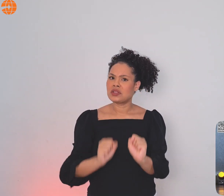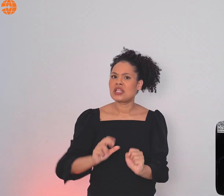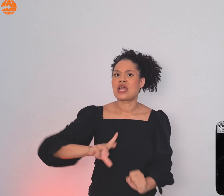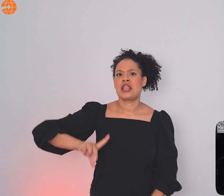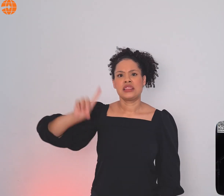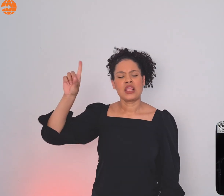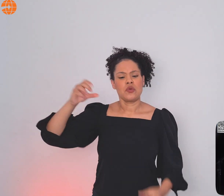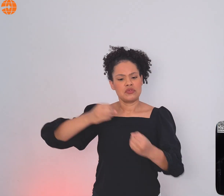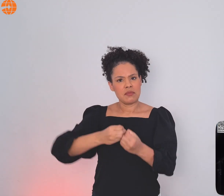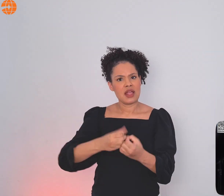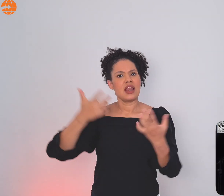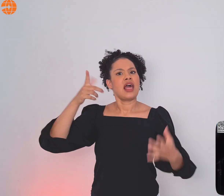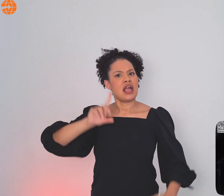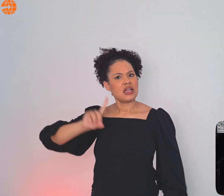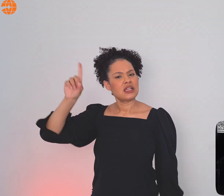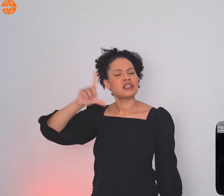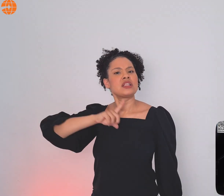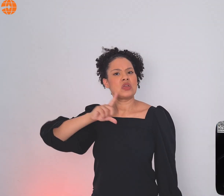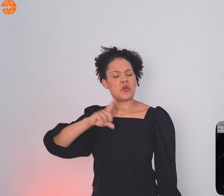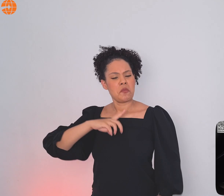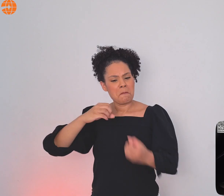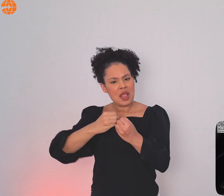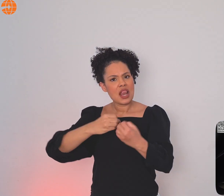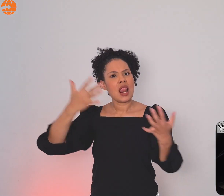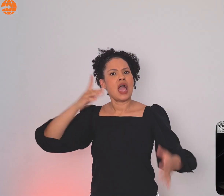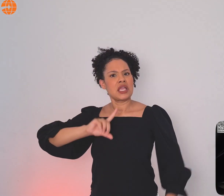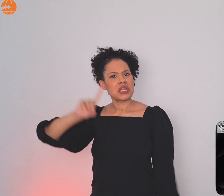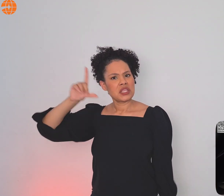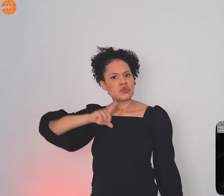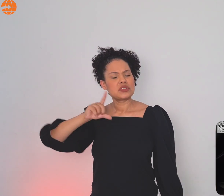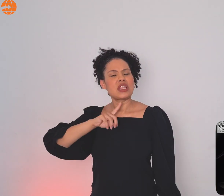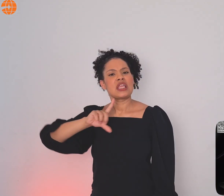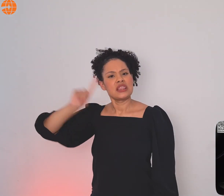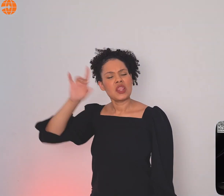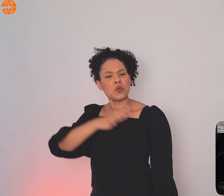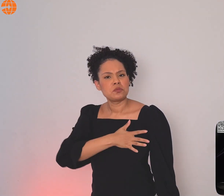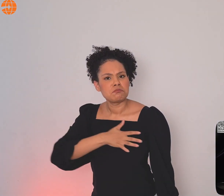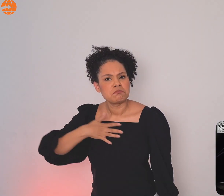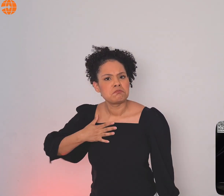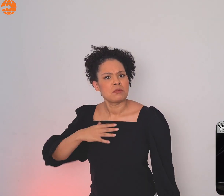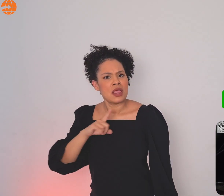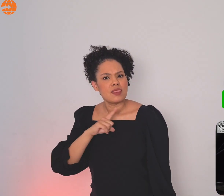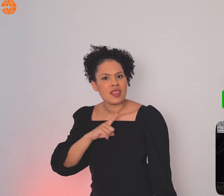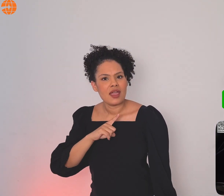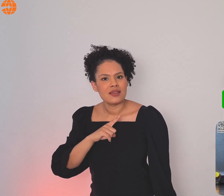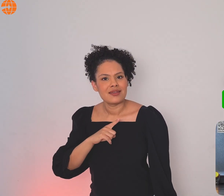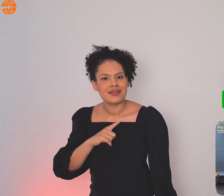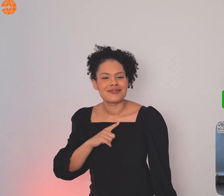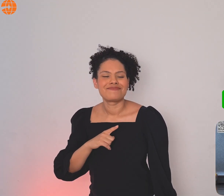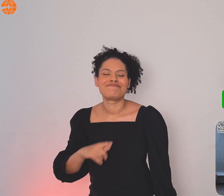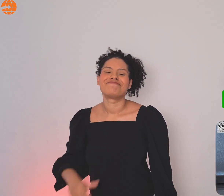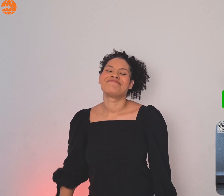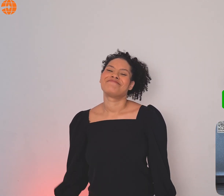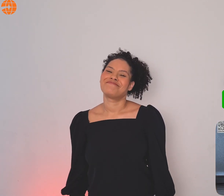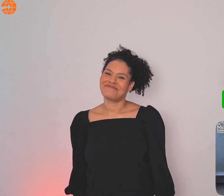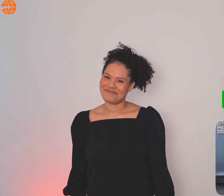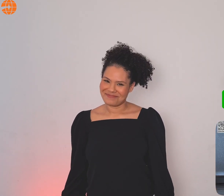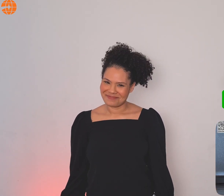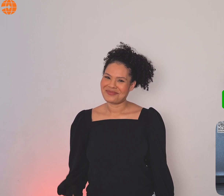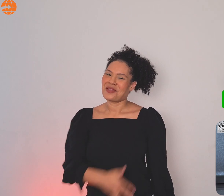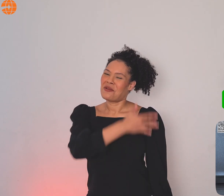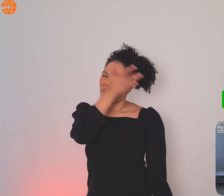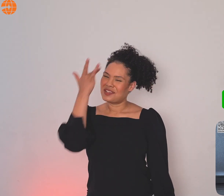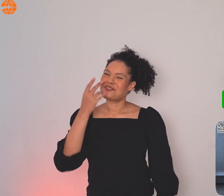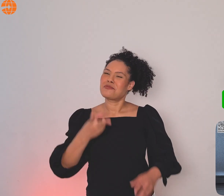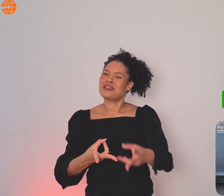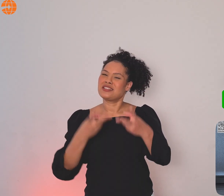de Deus, o poder de Deus, a satisfação de Deus, aí, querido, eles falam: opa, deixa eu ler a Bíblia que esse cara lê